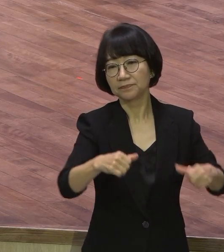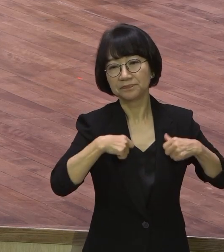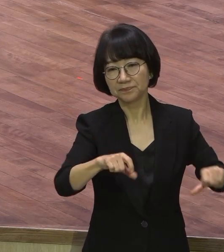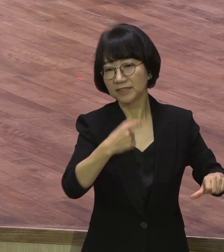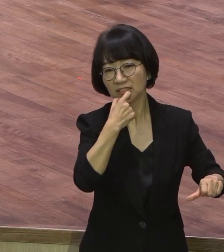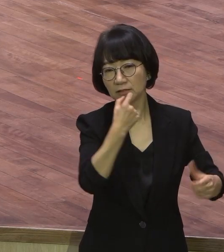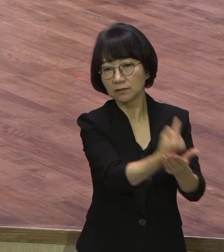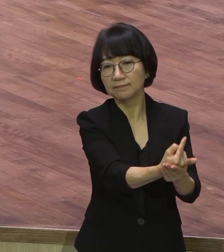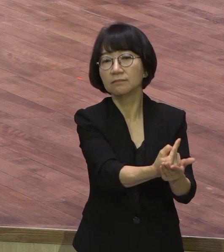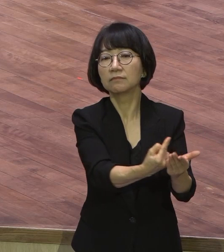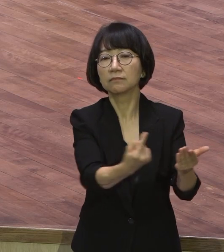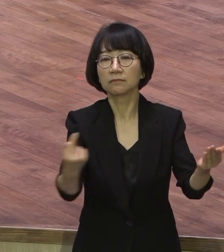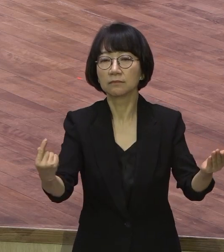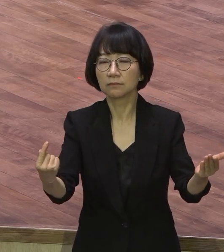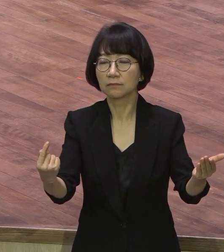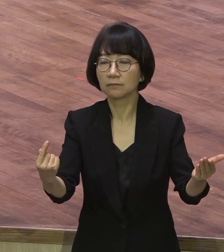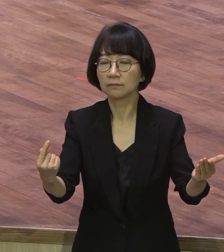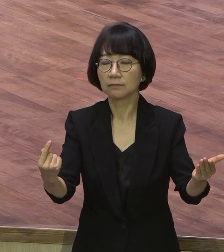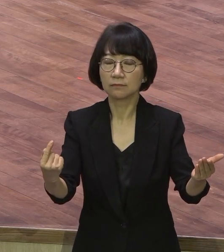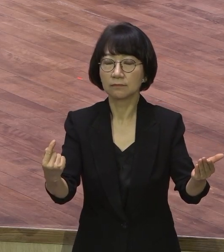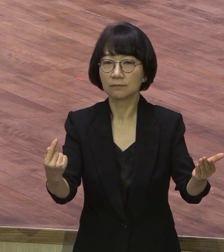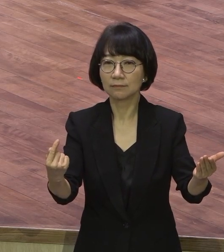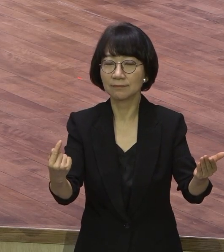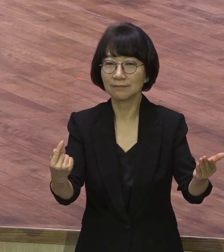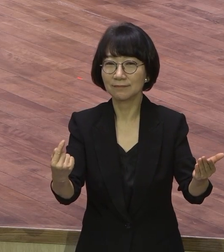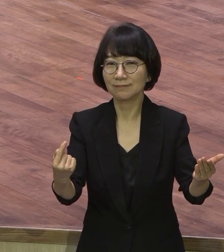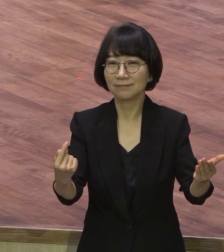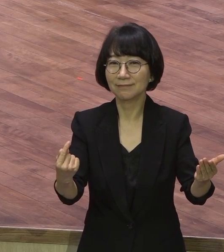관리 몸 조심 잘하고 있으면 그냥 밥 먹고 살 텐데